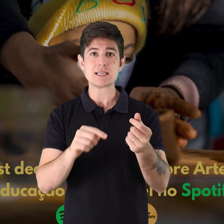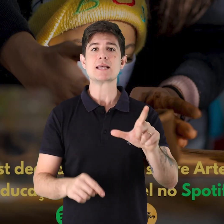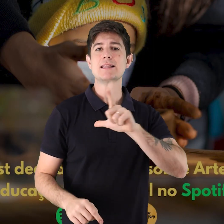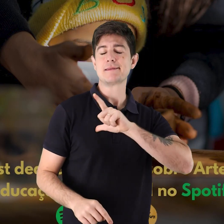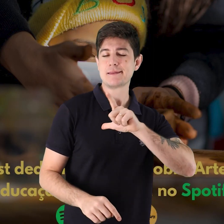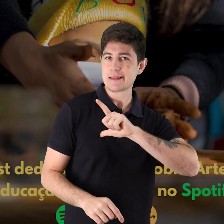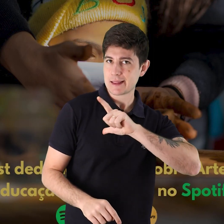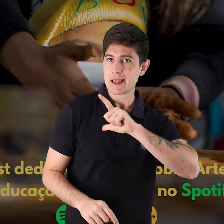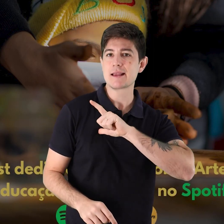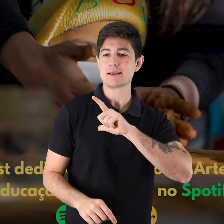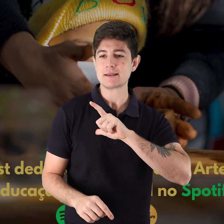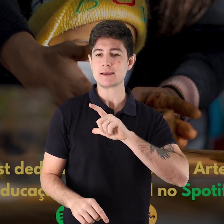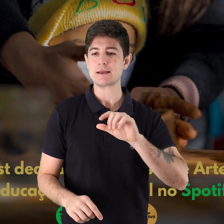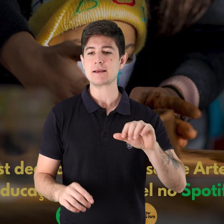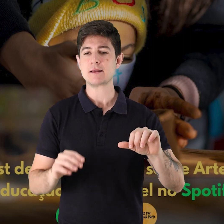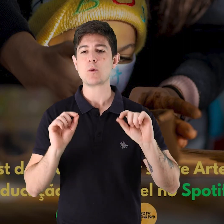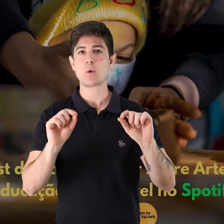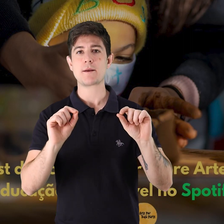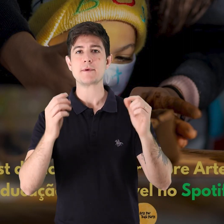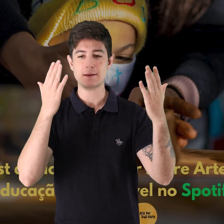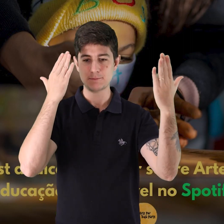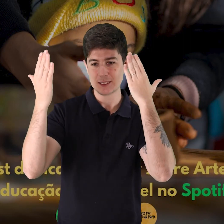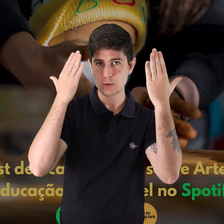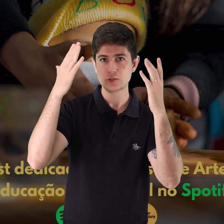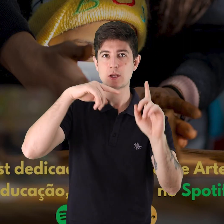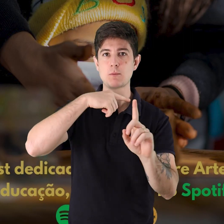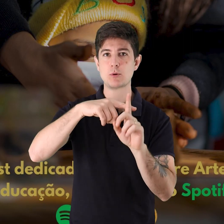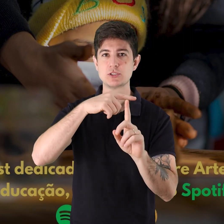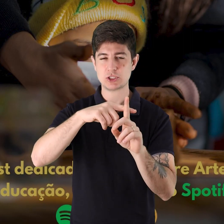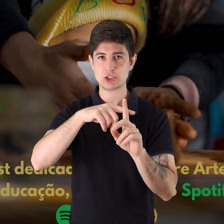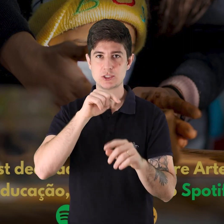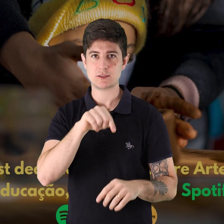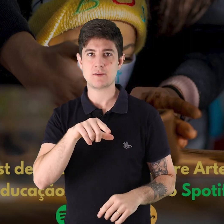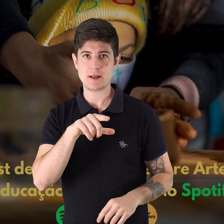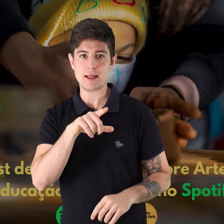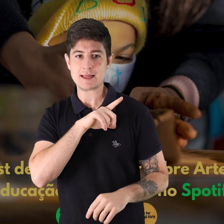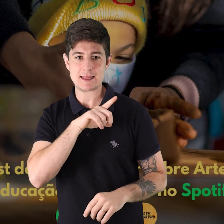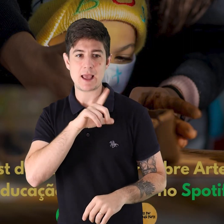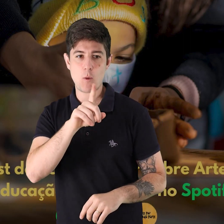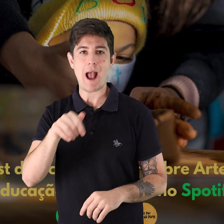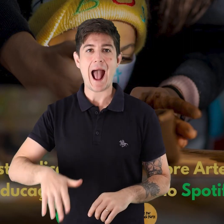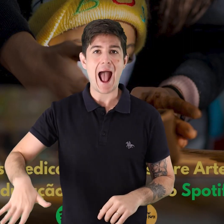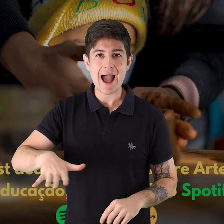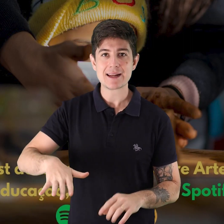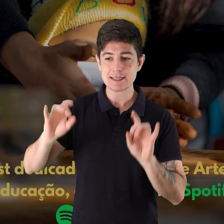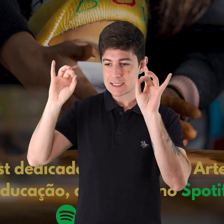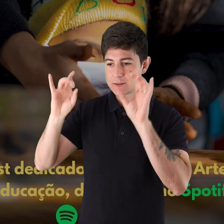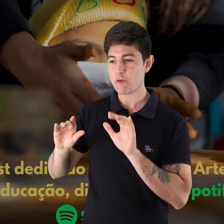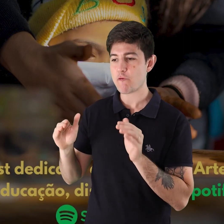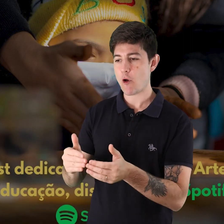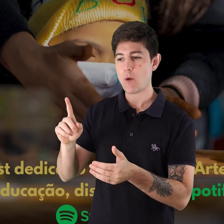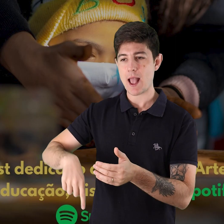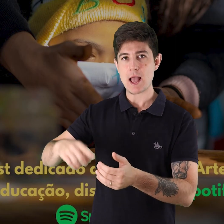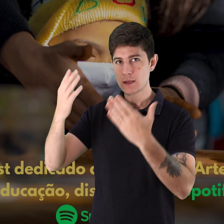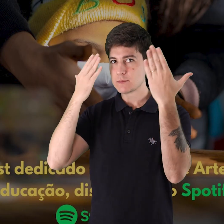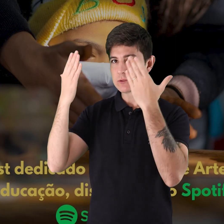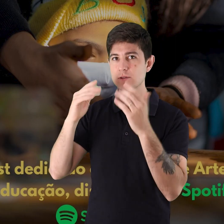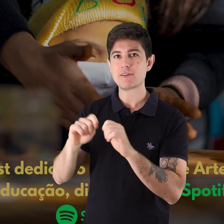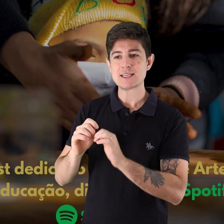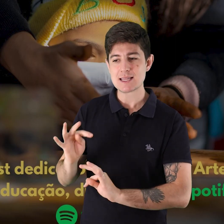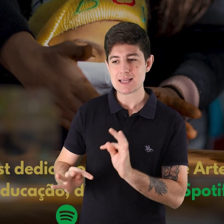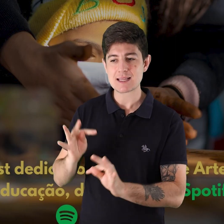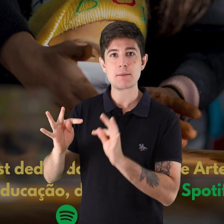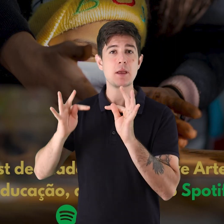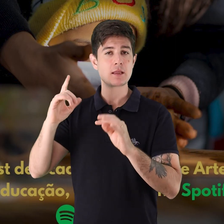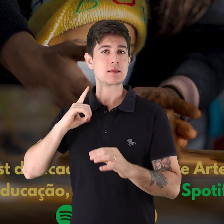arte, ela tem primeiro que assim, a psicologia positiva, ou a psicologia, né, tem uma área específica da